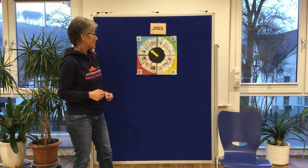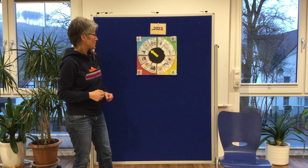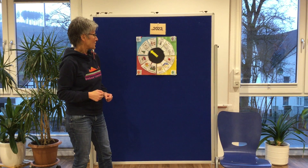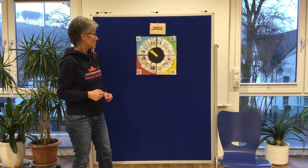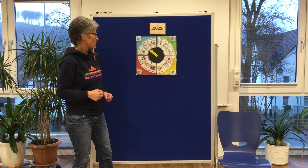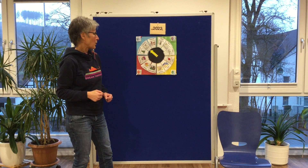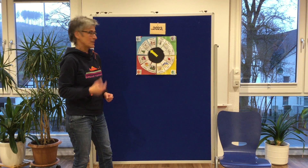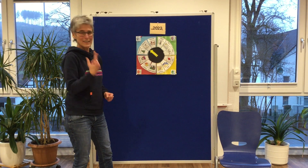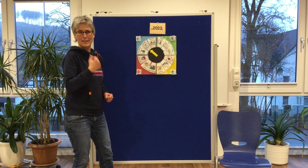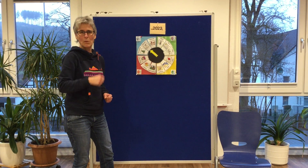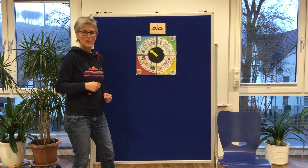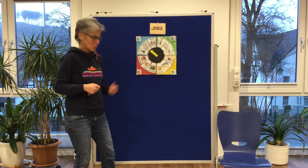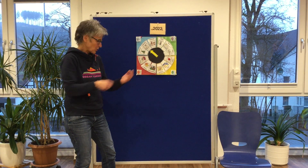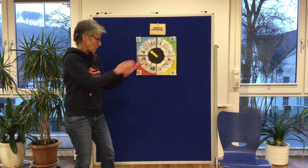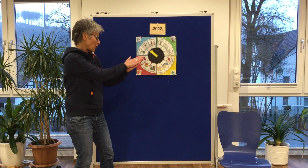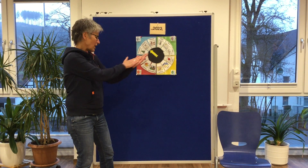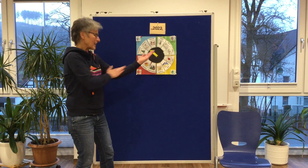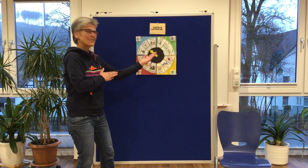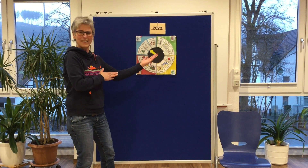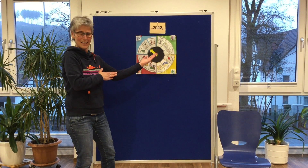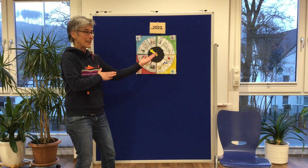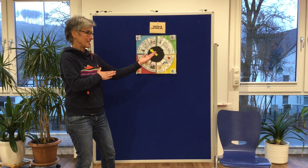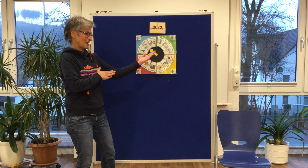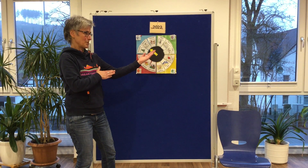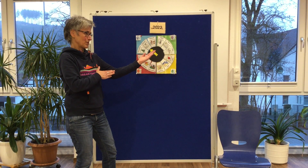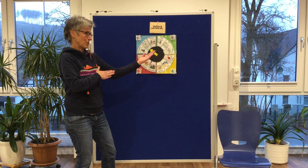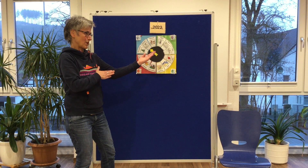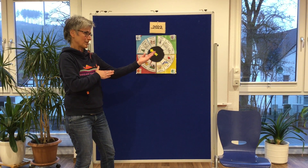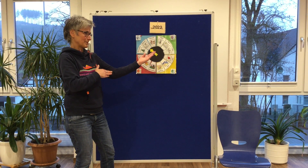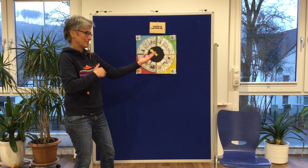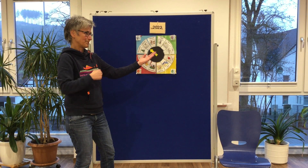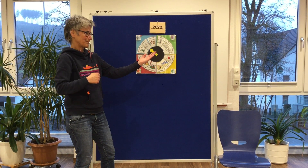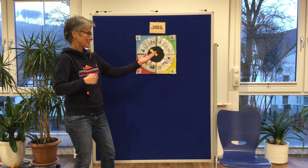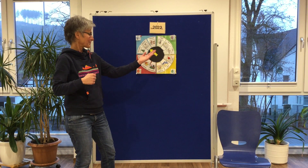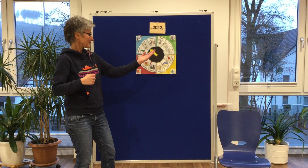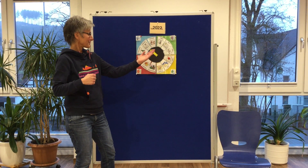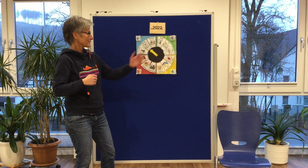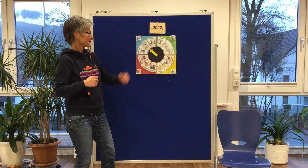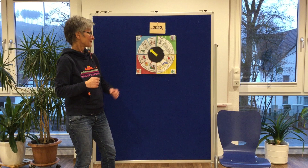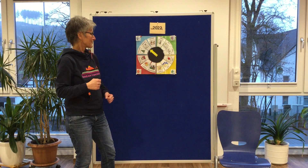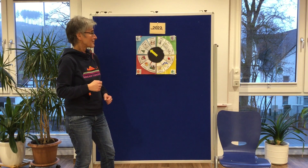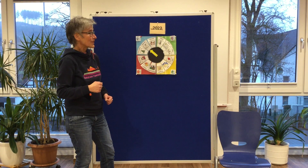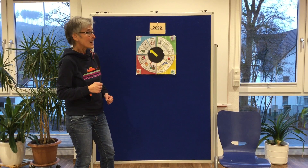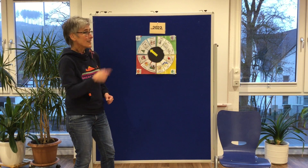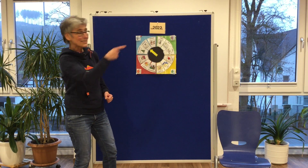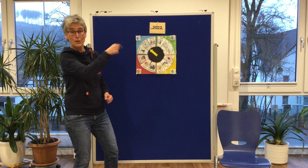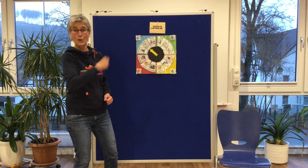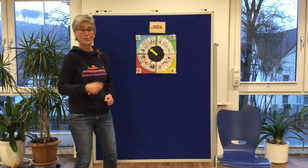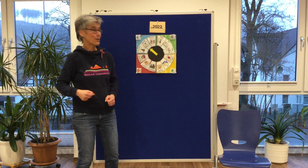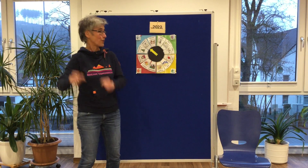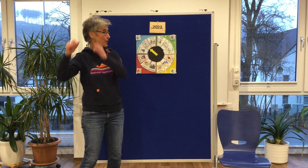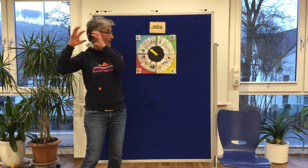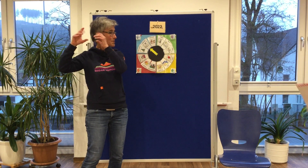Mensch, und ich glaube, ich muss mir noch einen Kalender besorgen. Ach, da kommt ja Frau